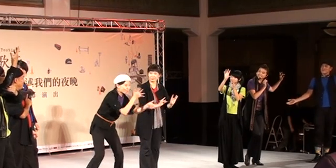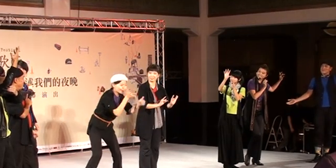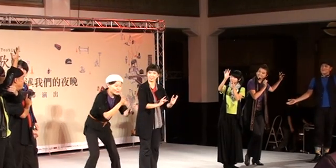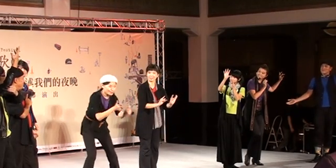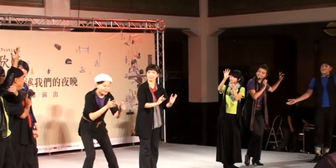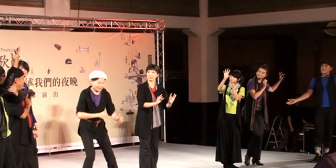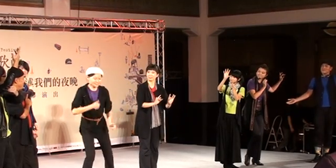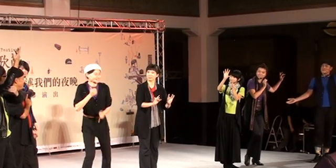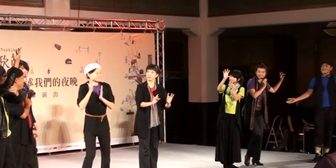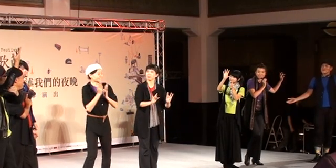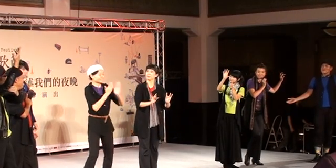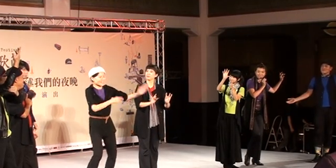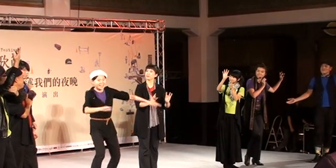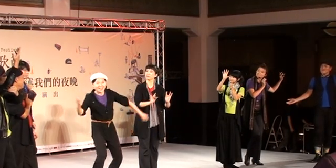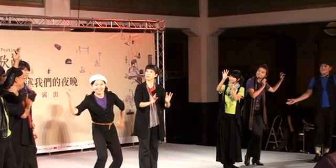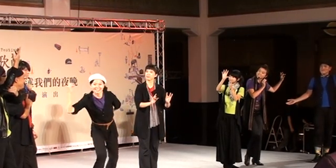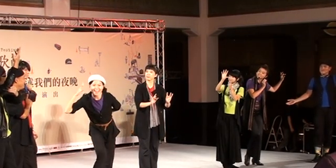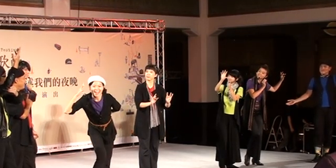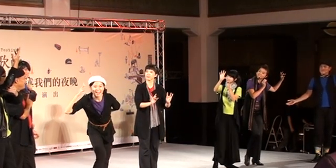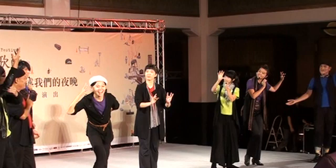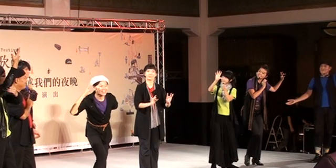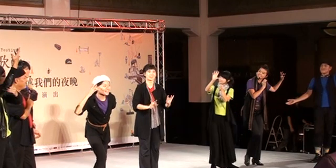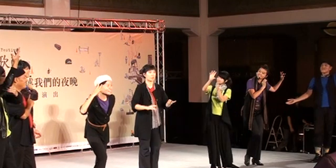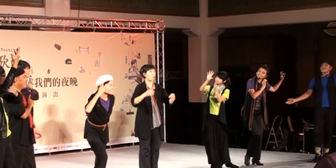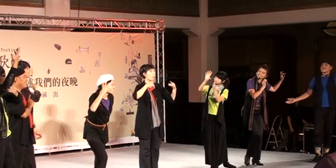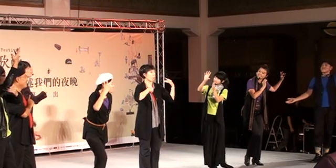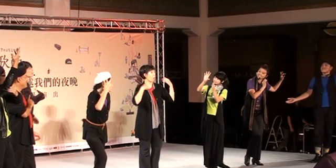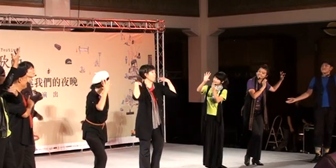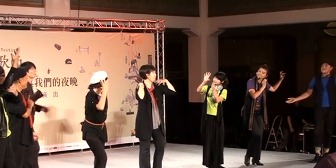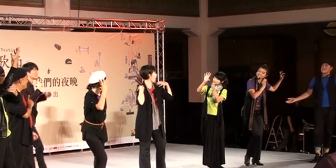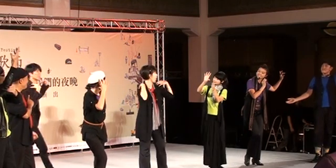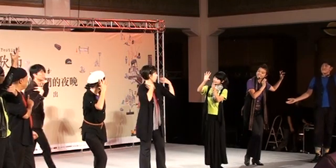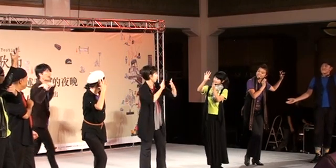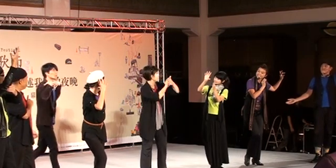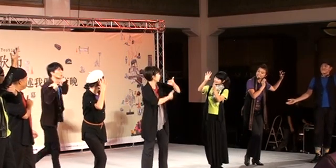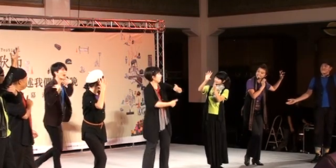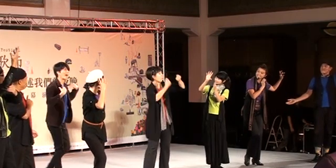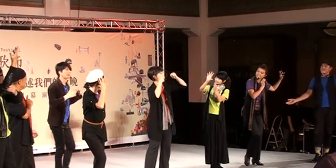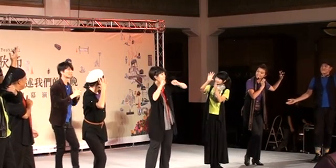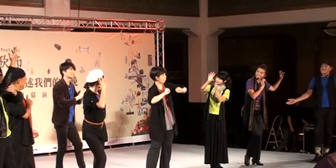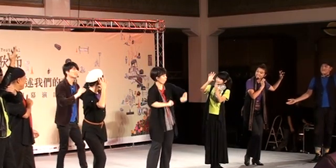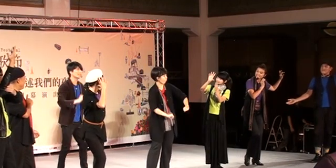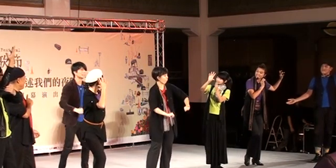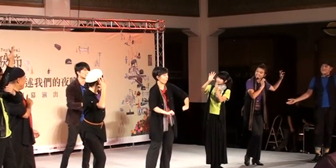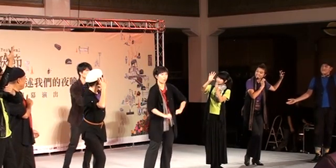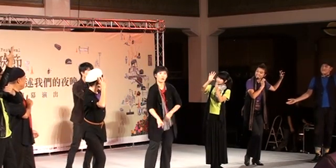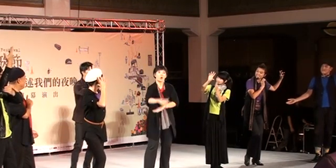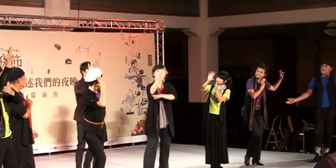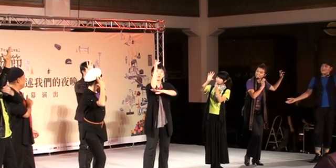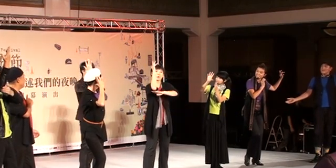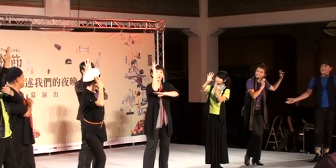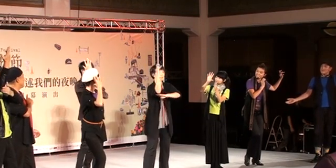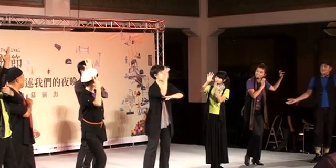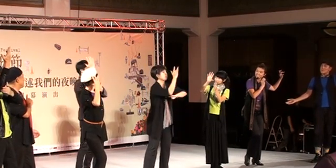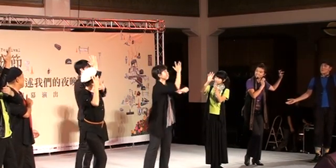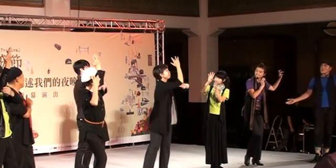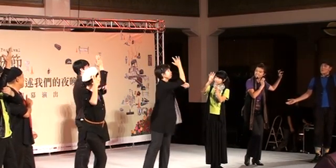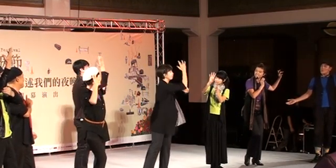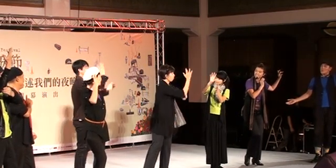访真理的消息， 我忙于把生命的树移植于